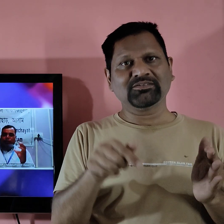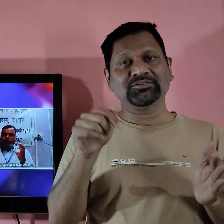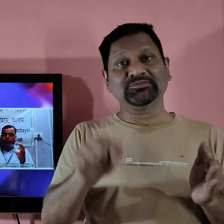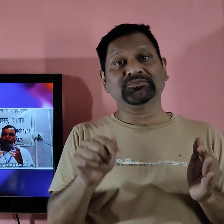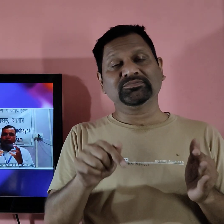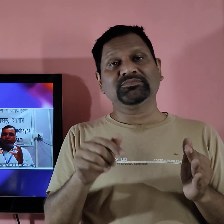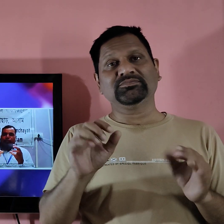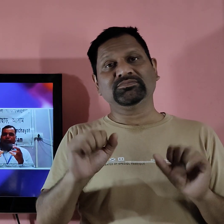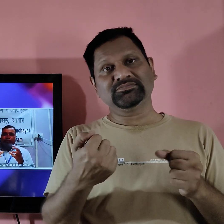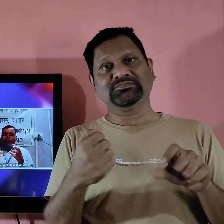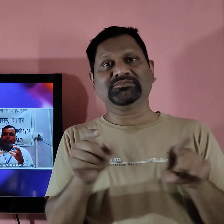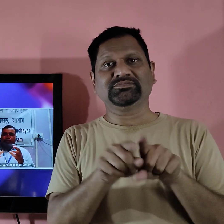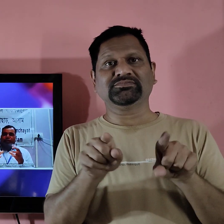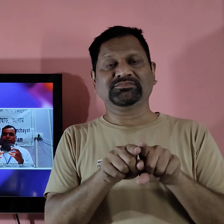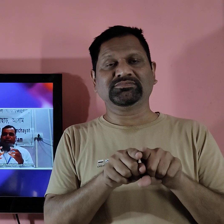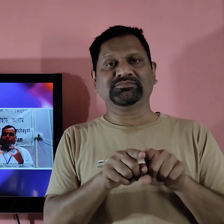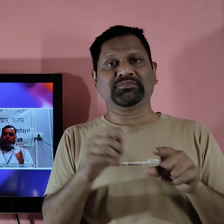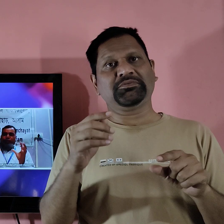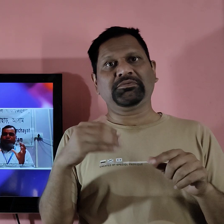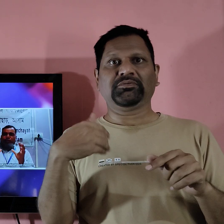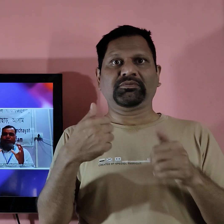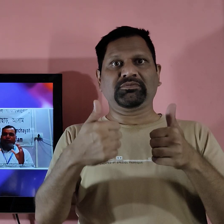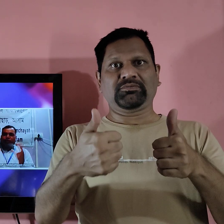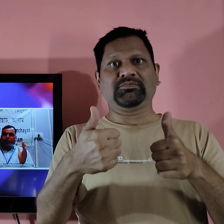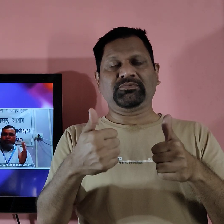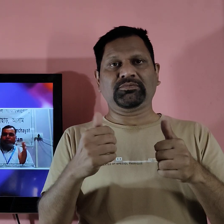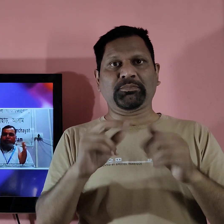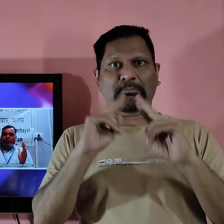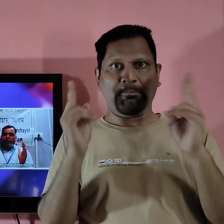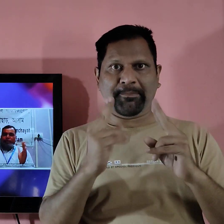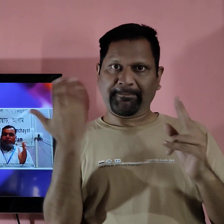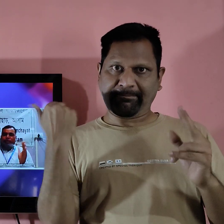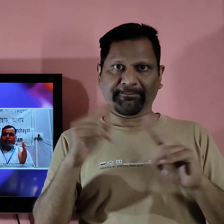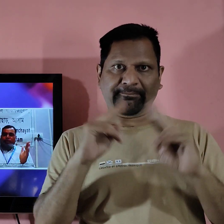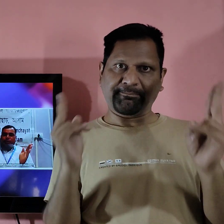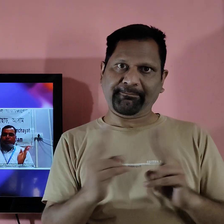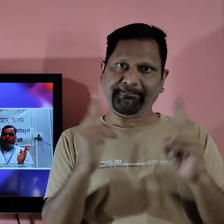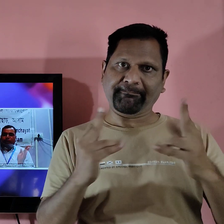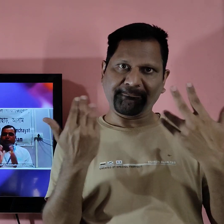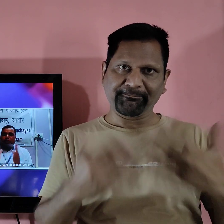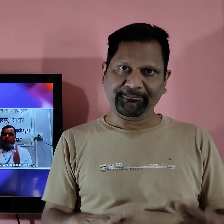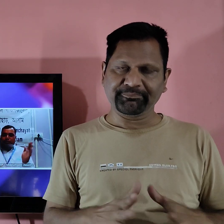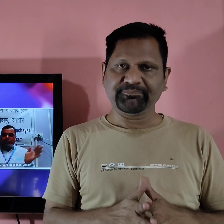हम लोग सब मिलके एक बैठक किया है। और बैठक में डिपार्टमेंट को